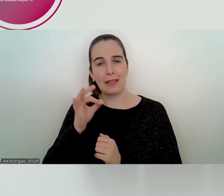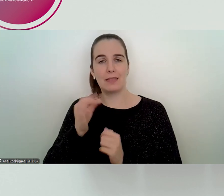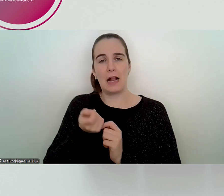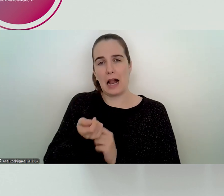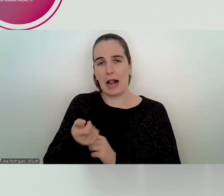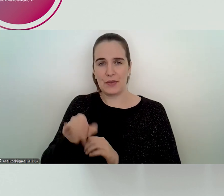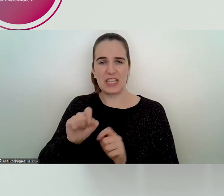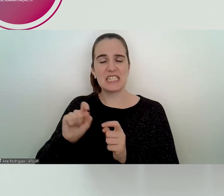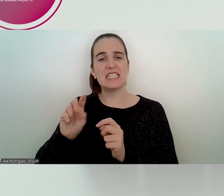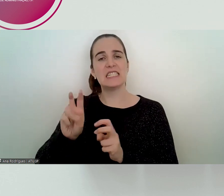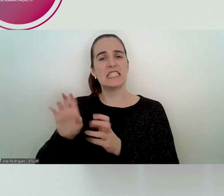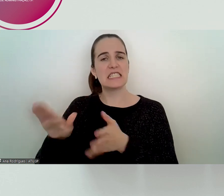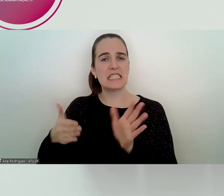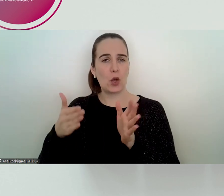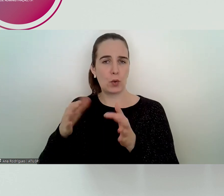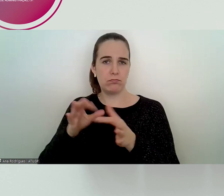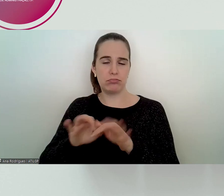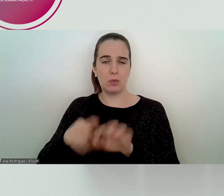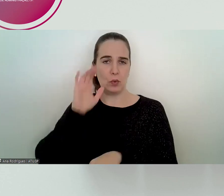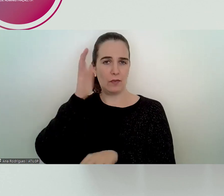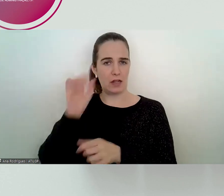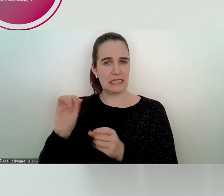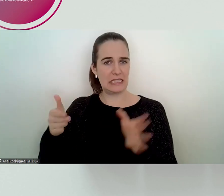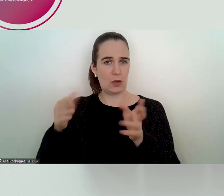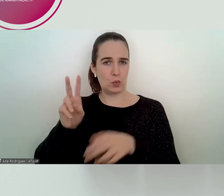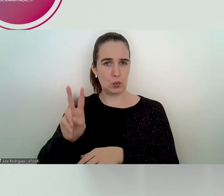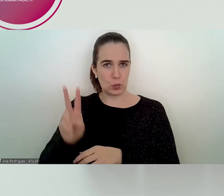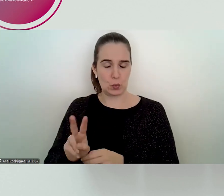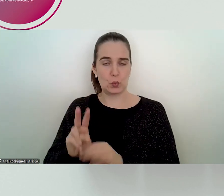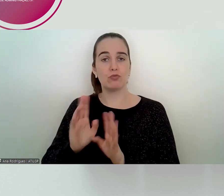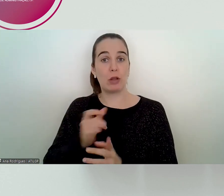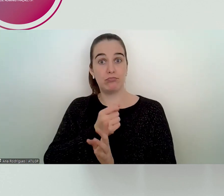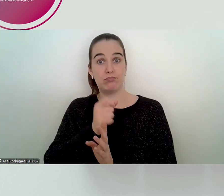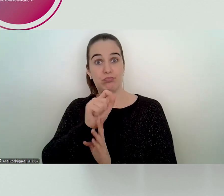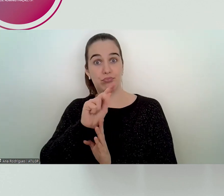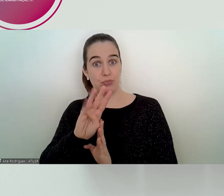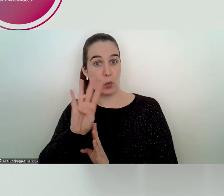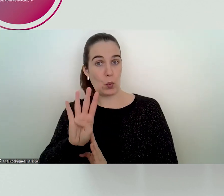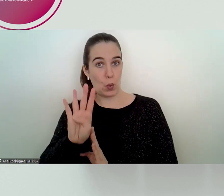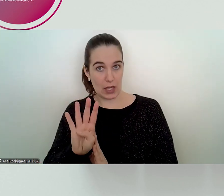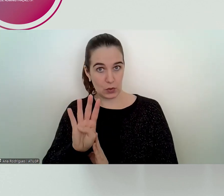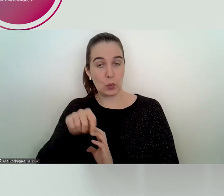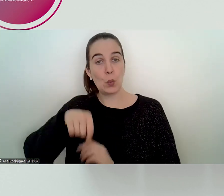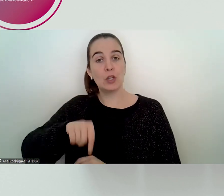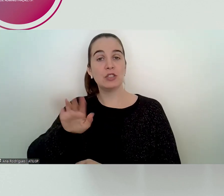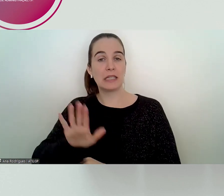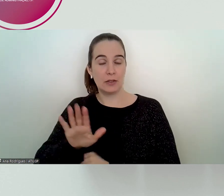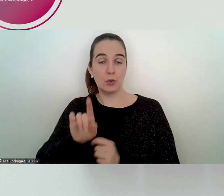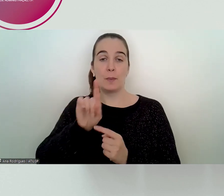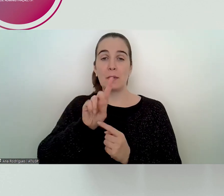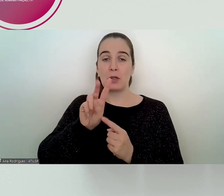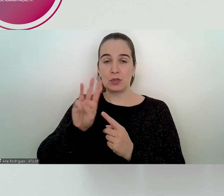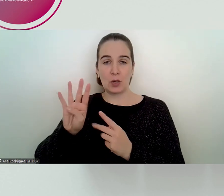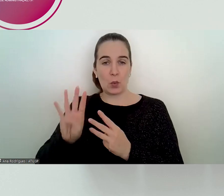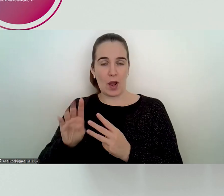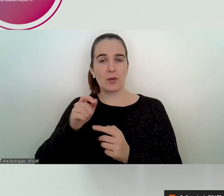conclusão do segundo ciclo de webinars, tendo sido realizados até o momento 4, nomeadamente os princípios de